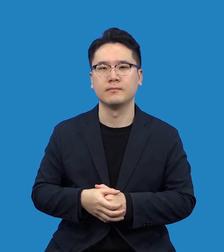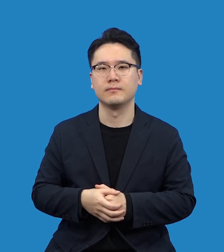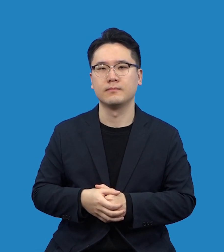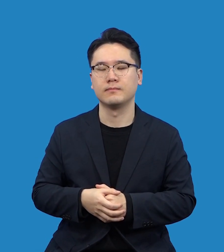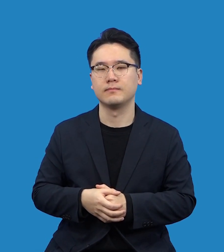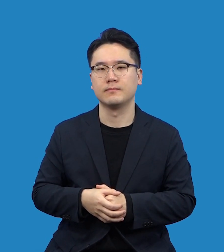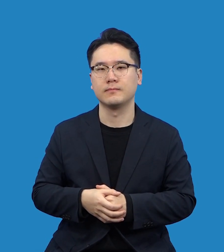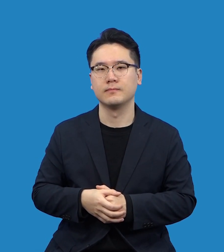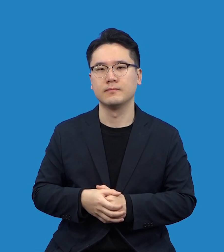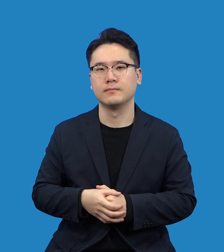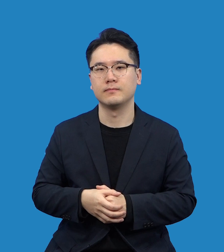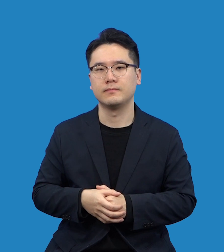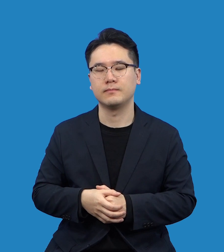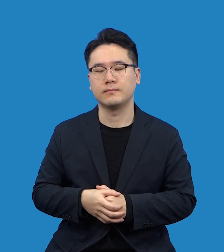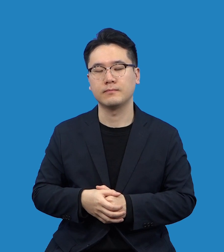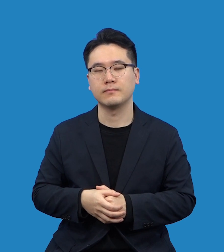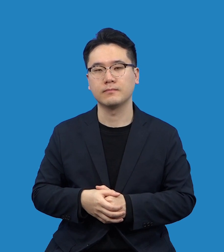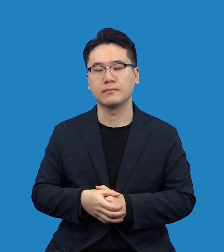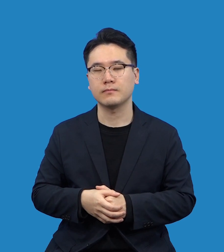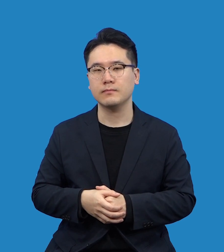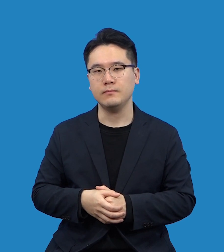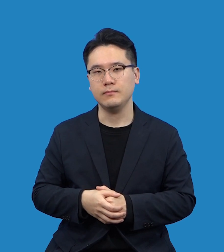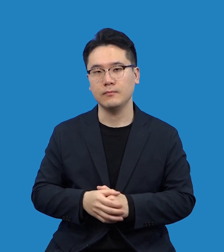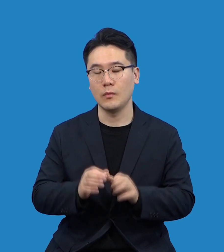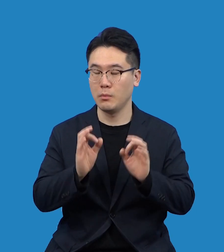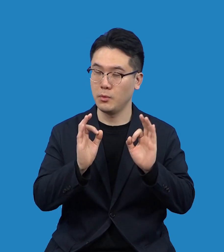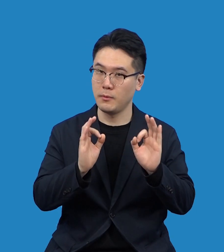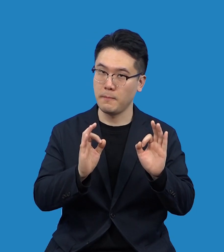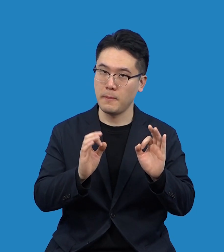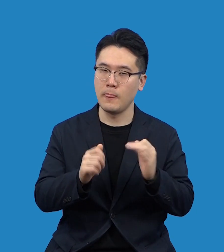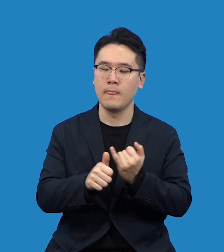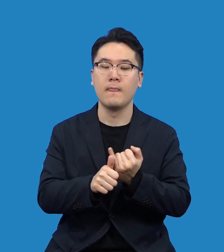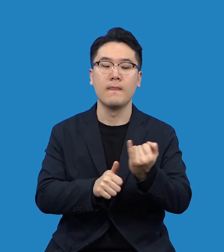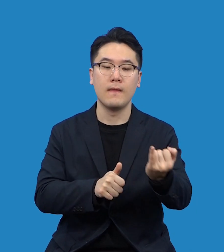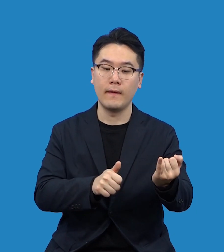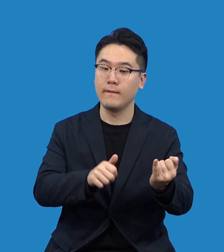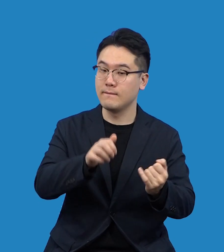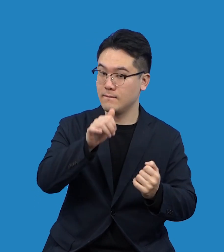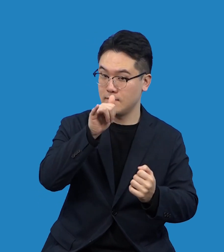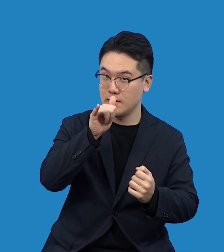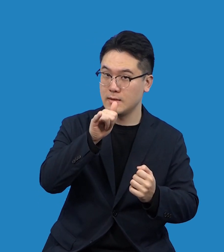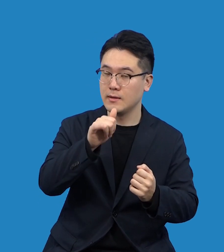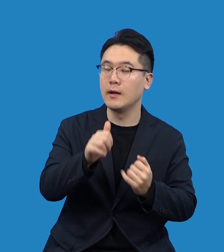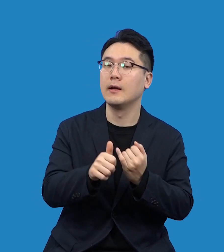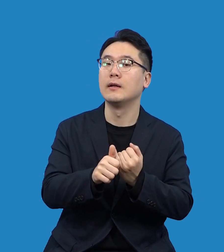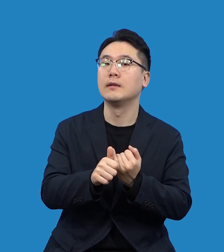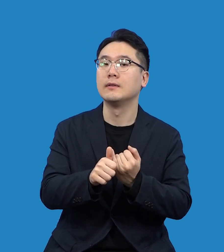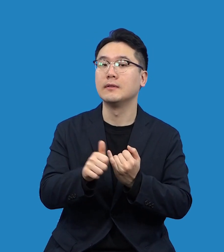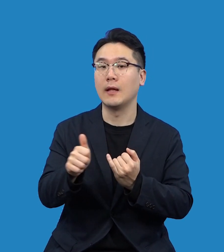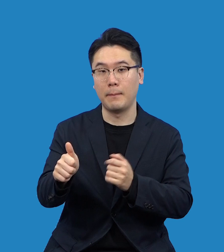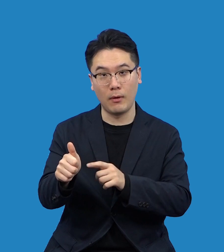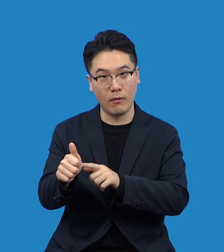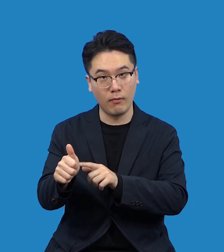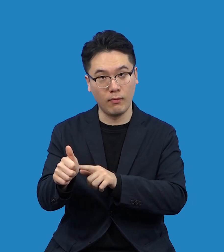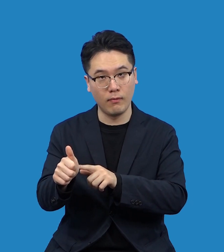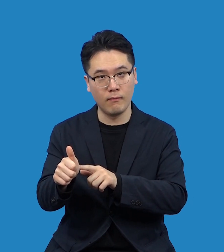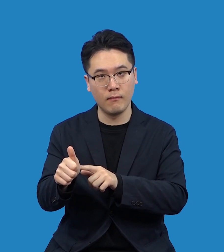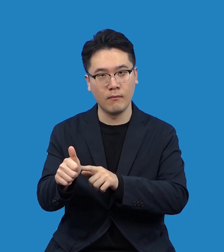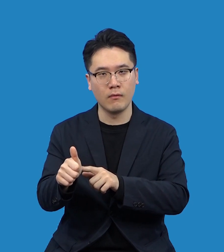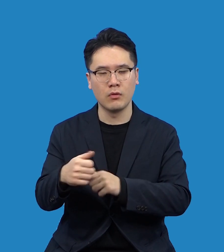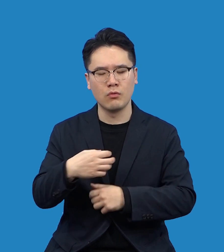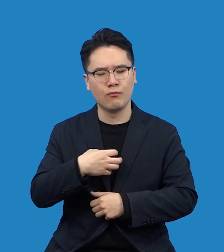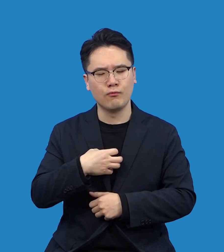그러고 보면 아내가 있는 남편이라도 그런 위기